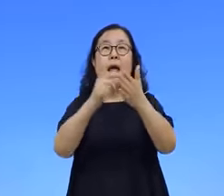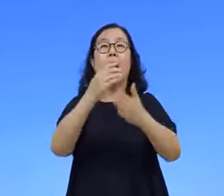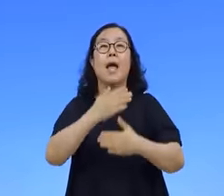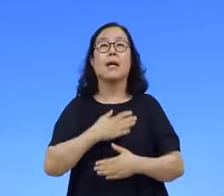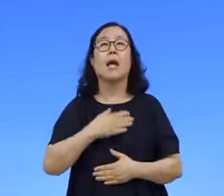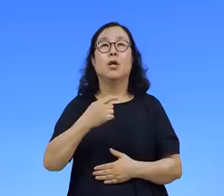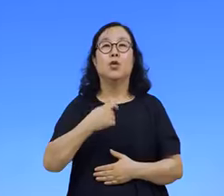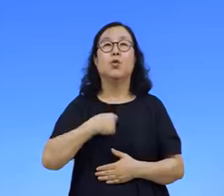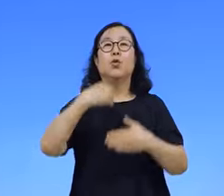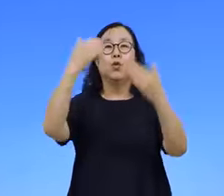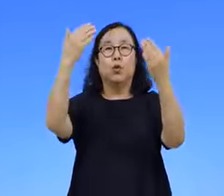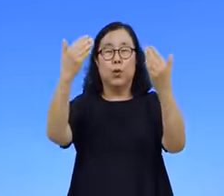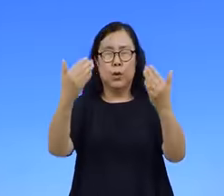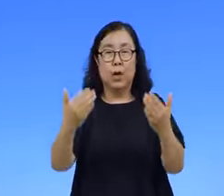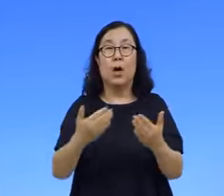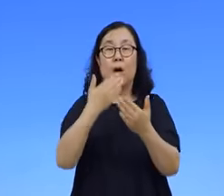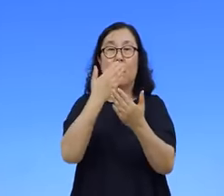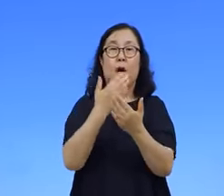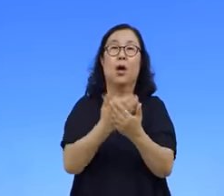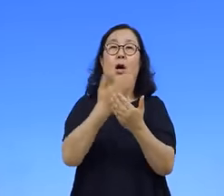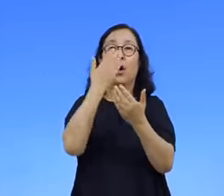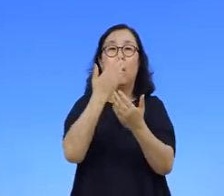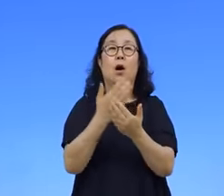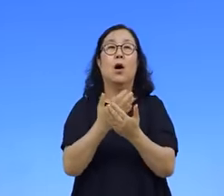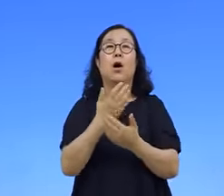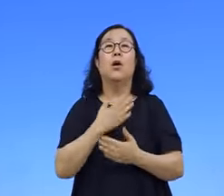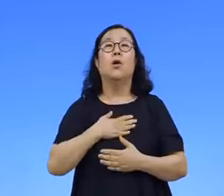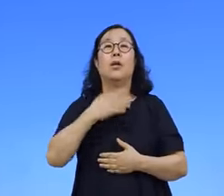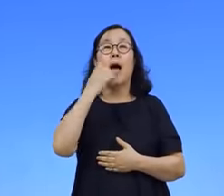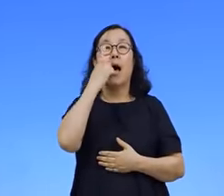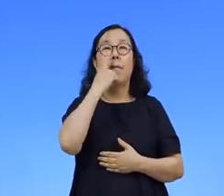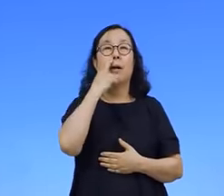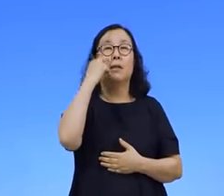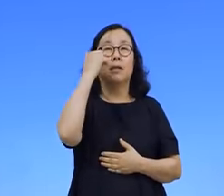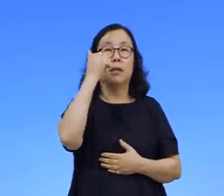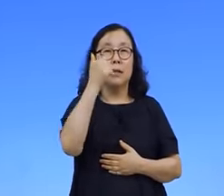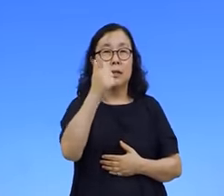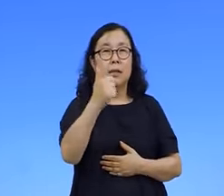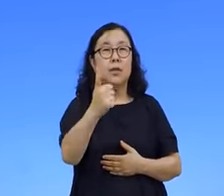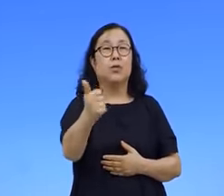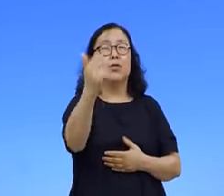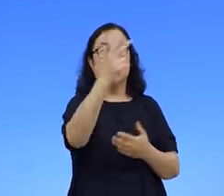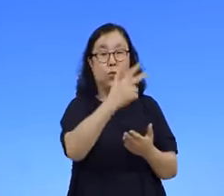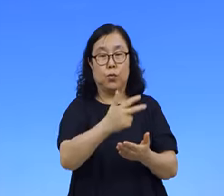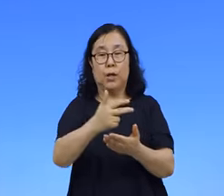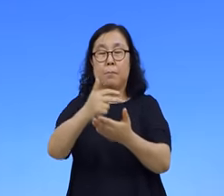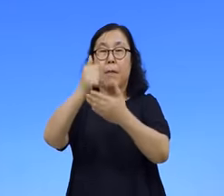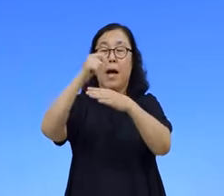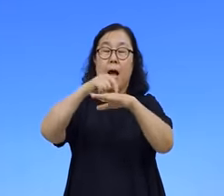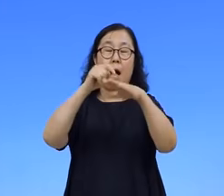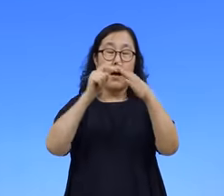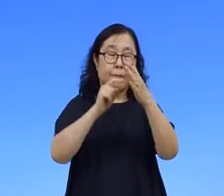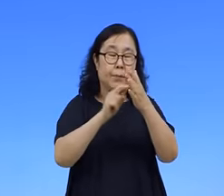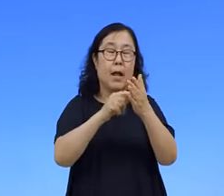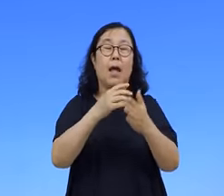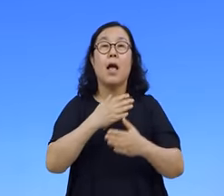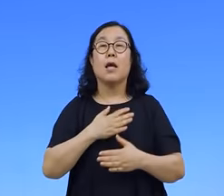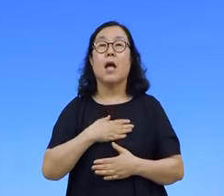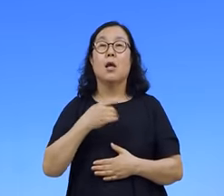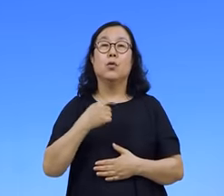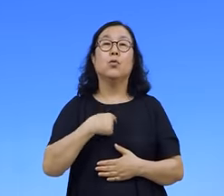주님 마음 내게 주소서. 내 아버지, 주님 마음